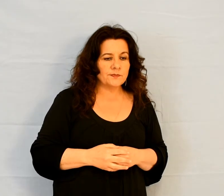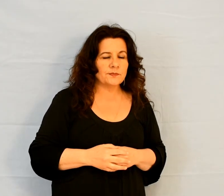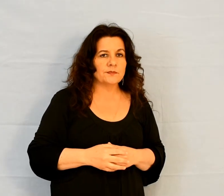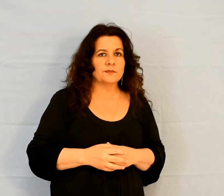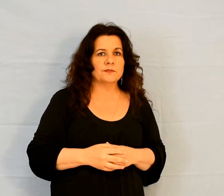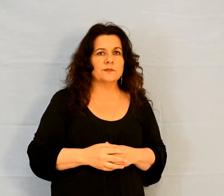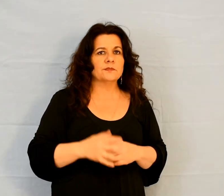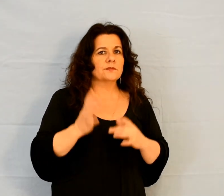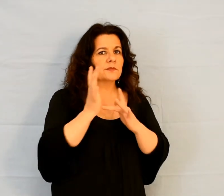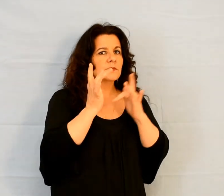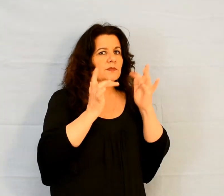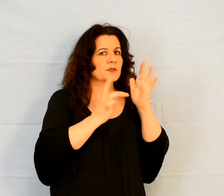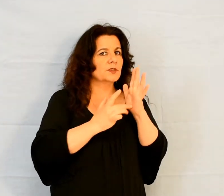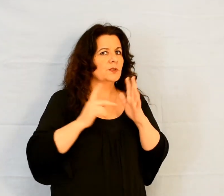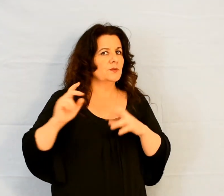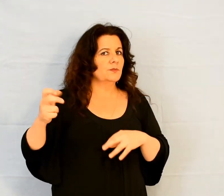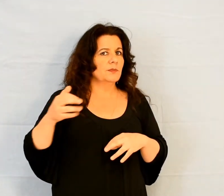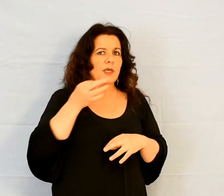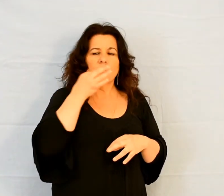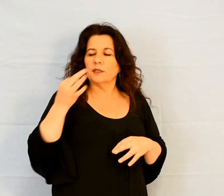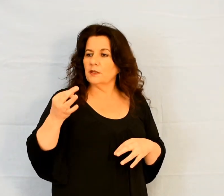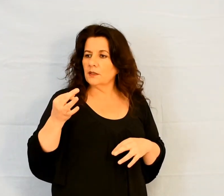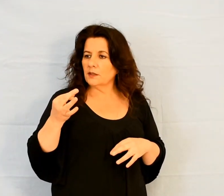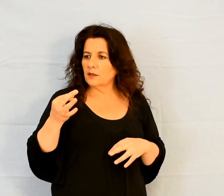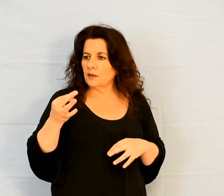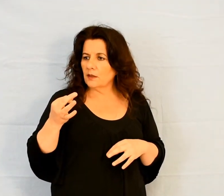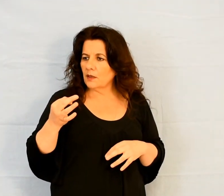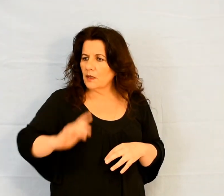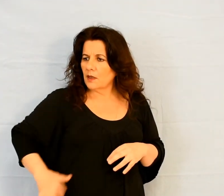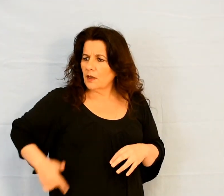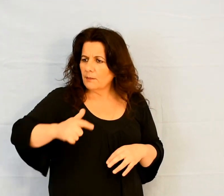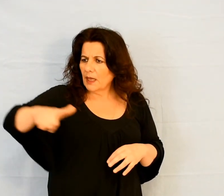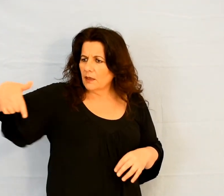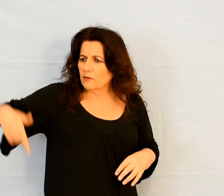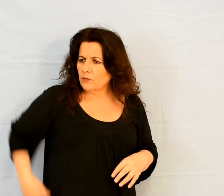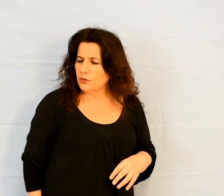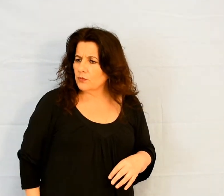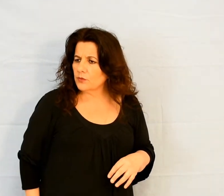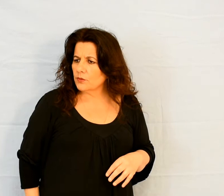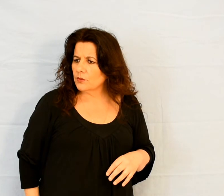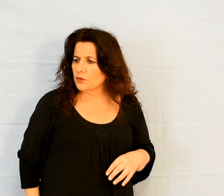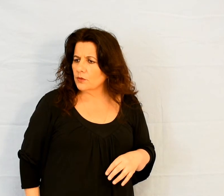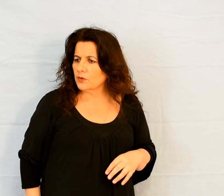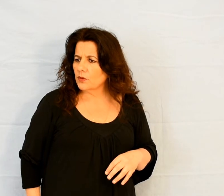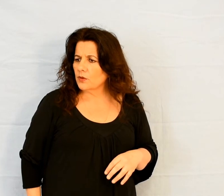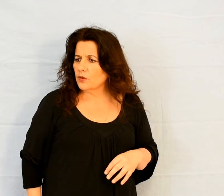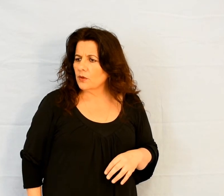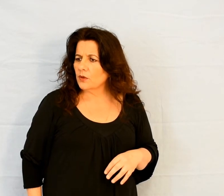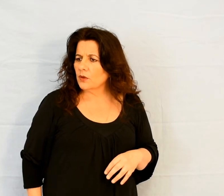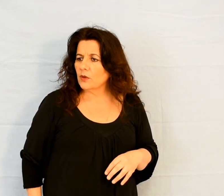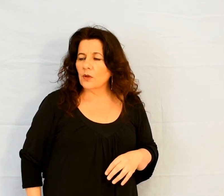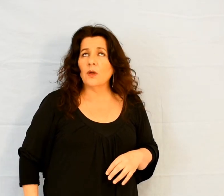Jésus dit à Pierre : « Remets ton épée au fourreau. La coupe que m'a donnée le